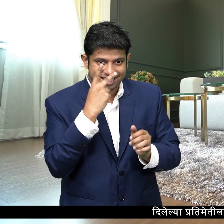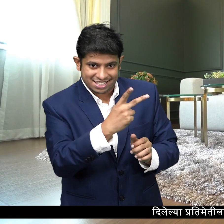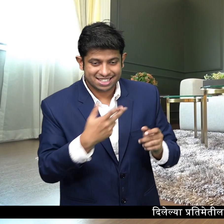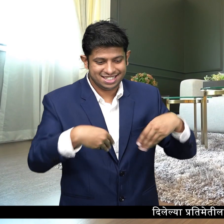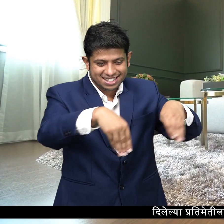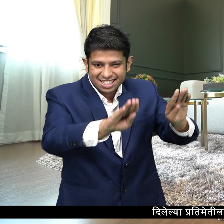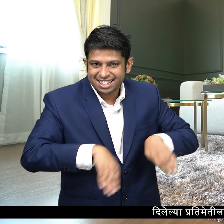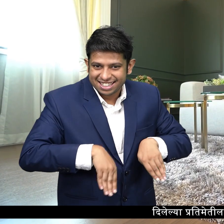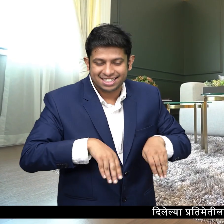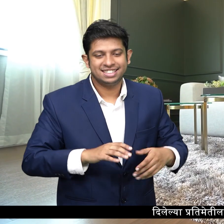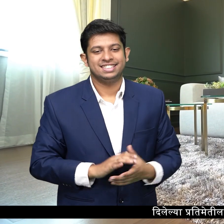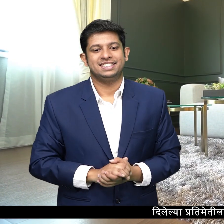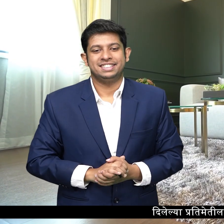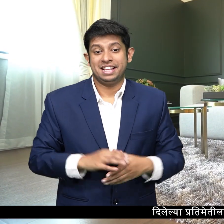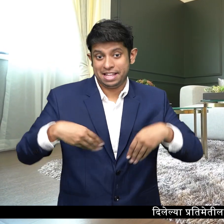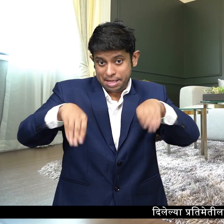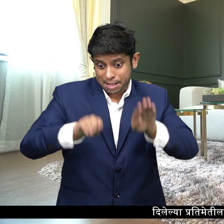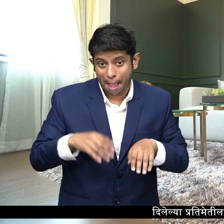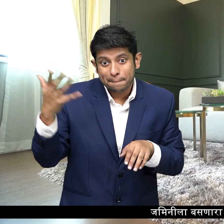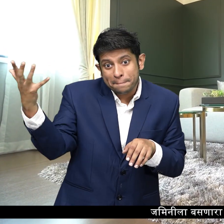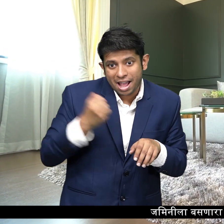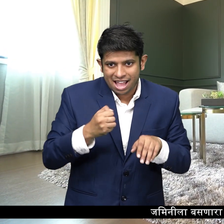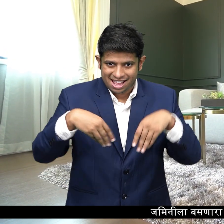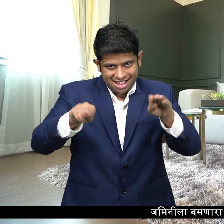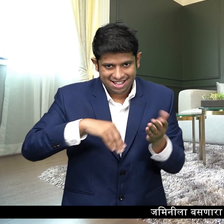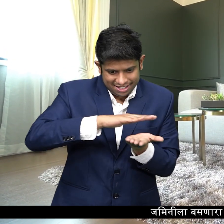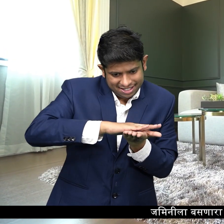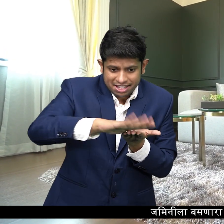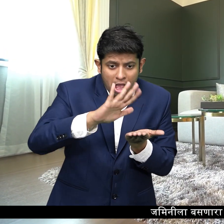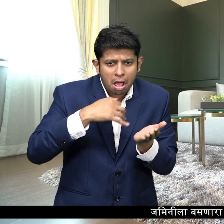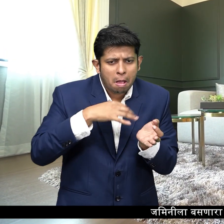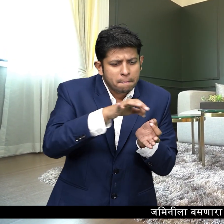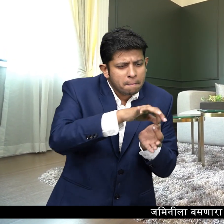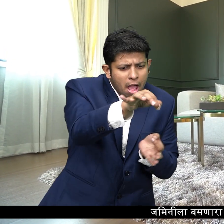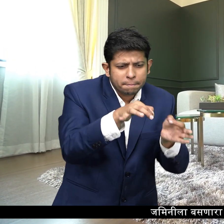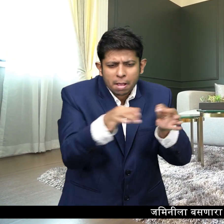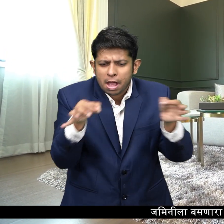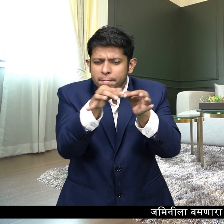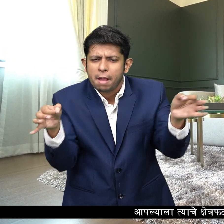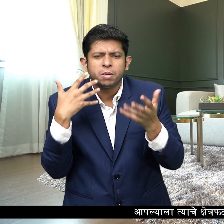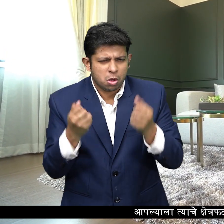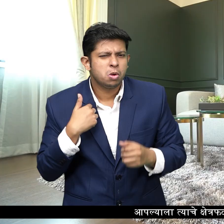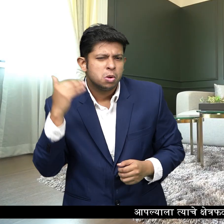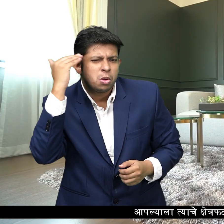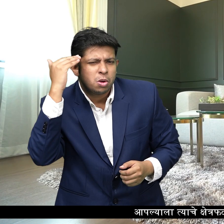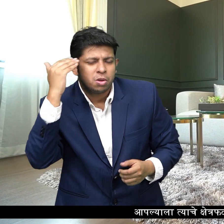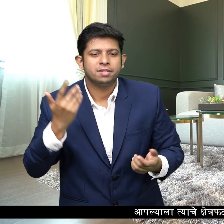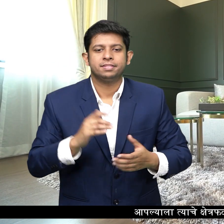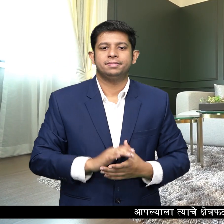दिलेल्या प्रतिमेतील कार्पेटचे निरीक्षण करूया. जमिनीला बसणारा कार्पेट खरेदी करण्यासाठी आपल्याला त्याचे क्षेत्रफळ माहीत